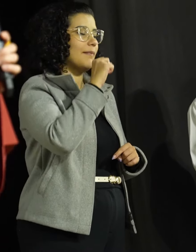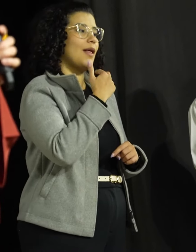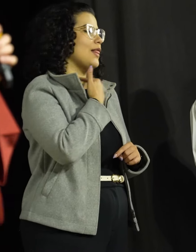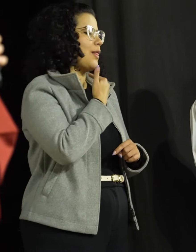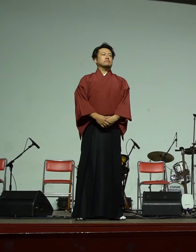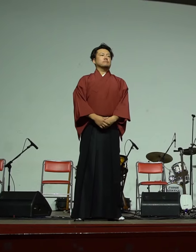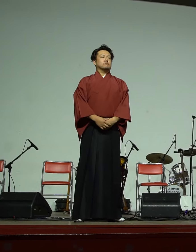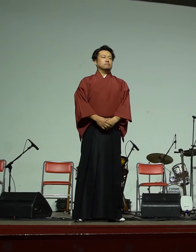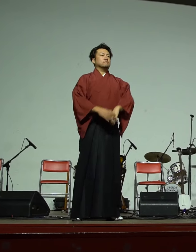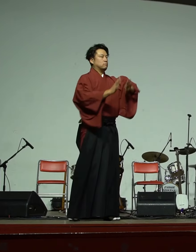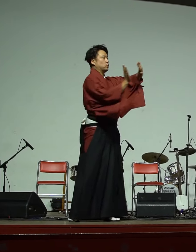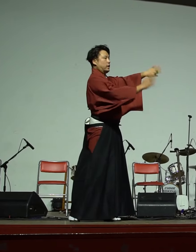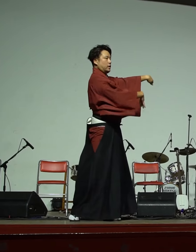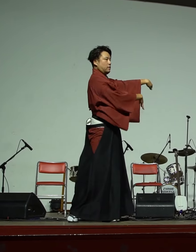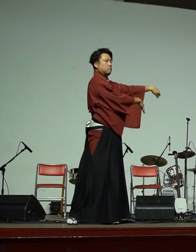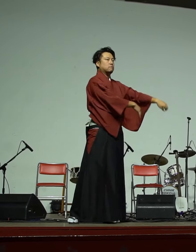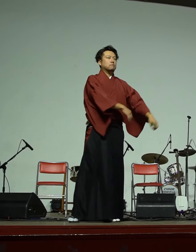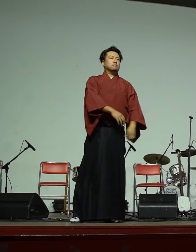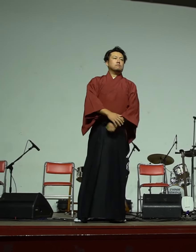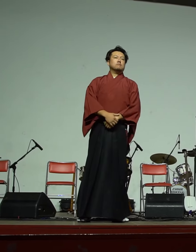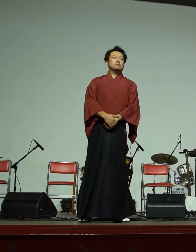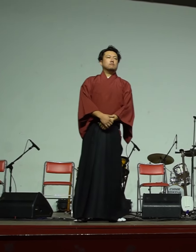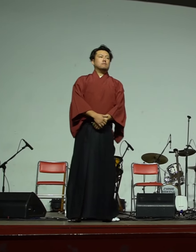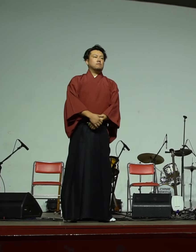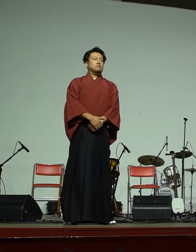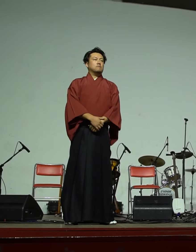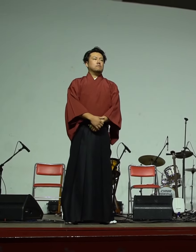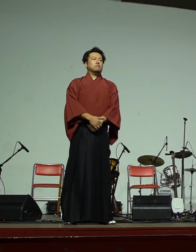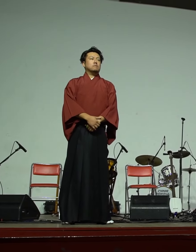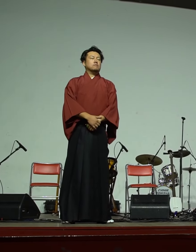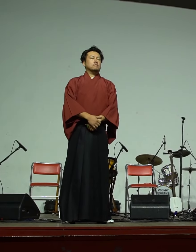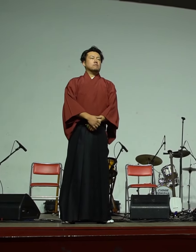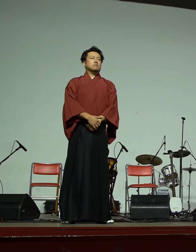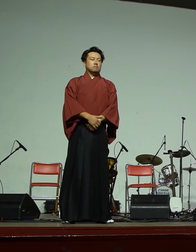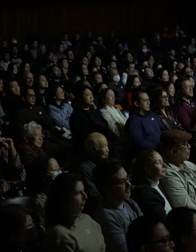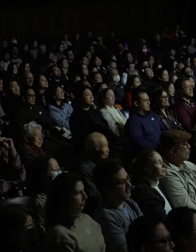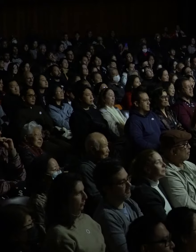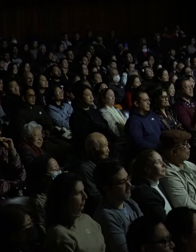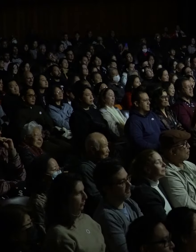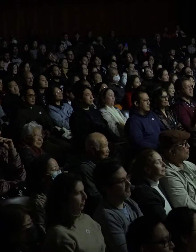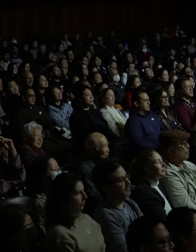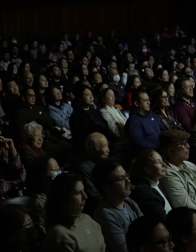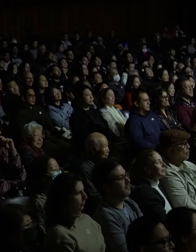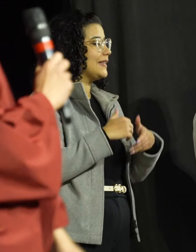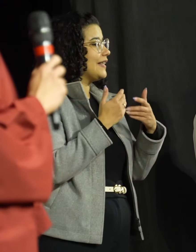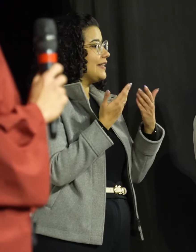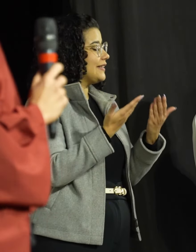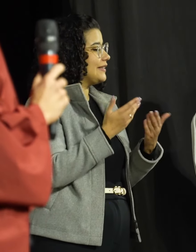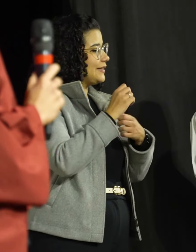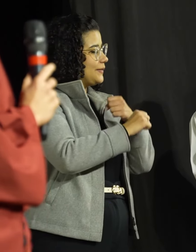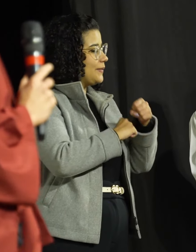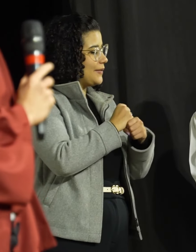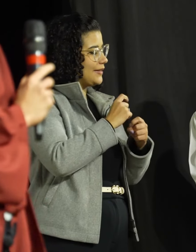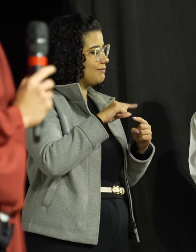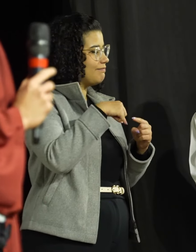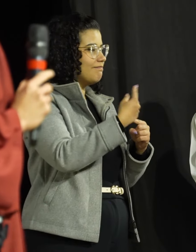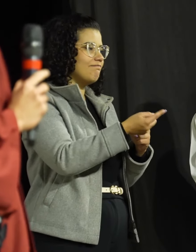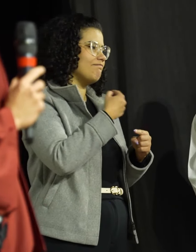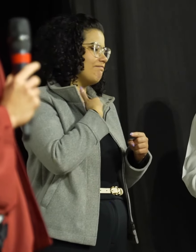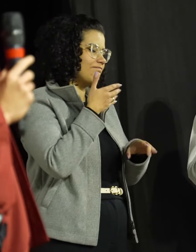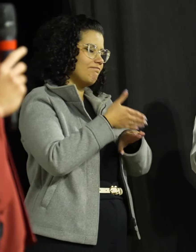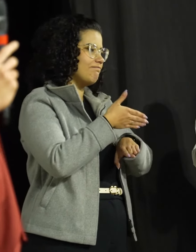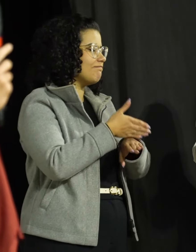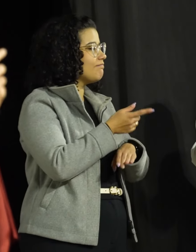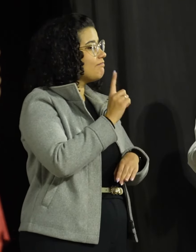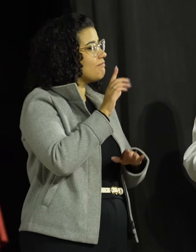mais participar. 次の年私は出ませんが弟チャレンジしました。 Então, no ano seguinte, eu não pude